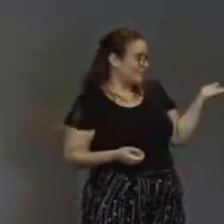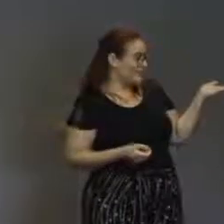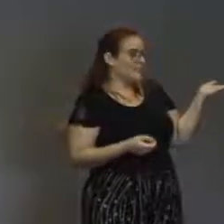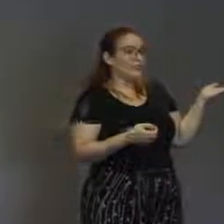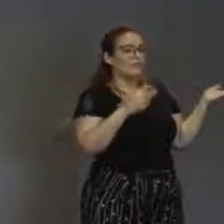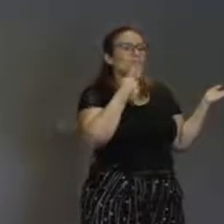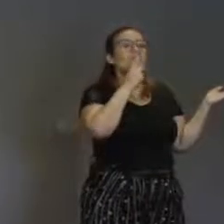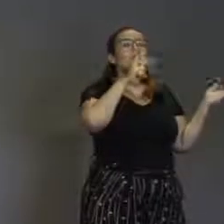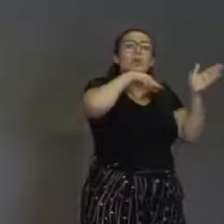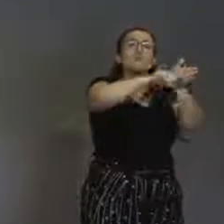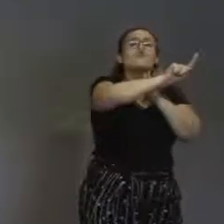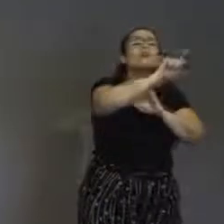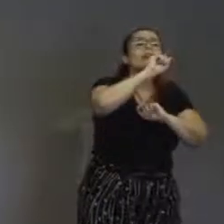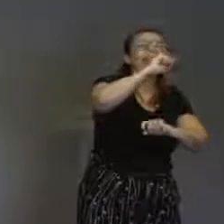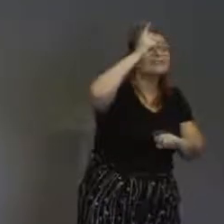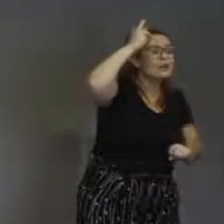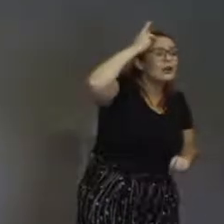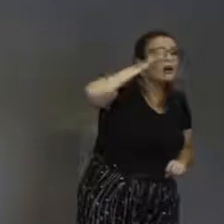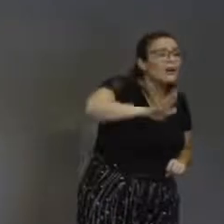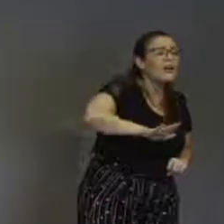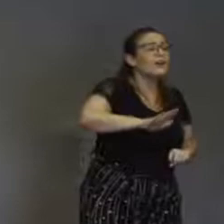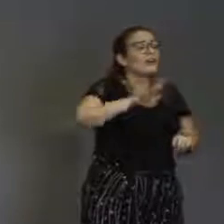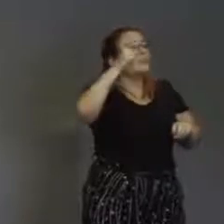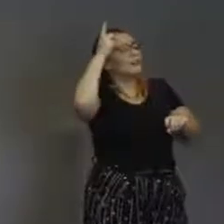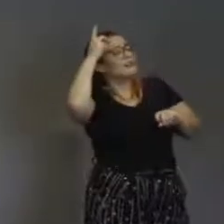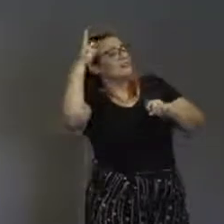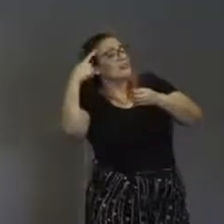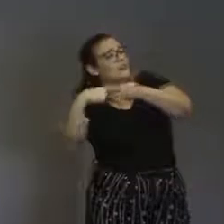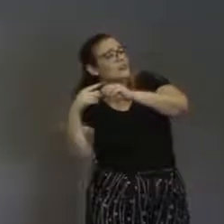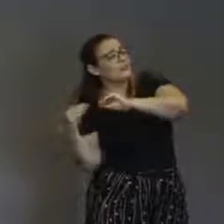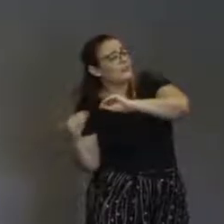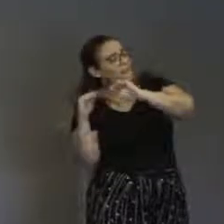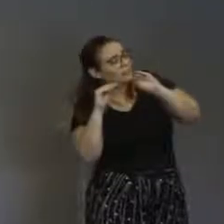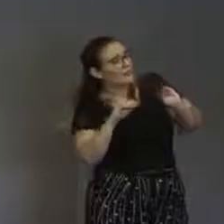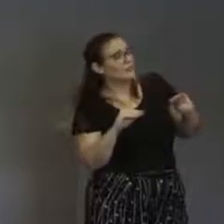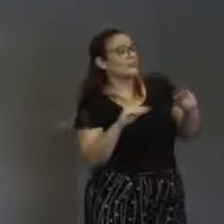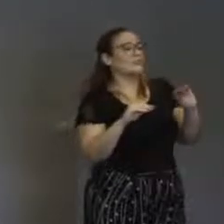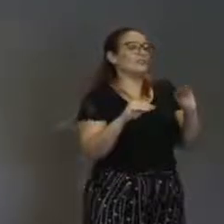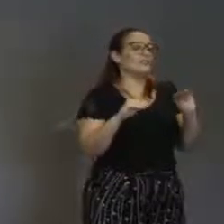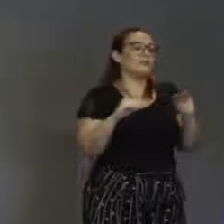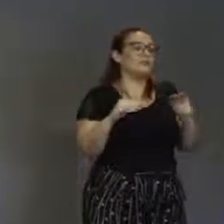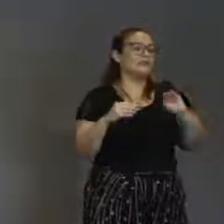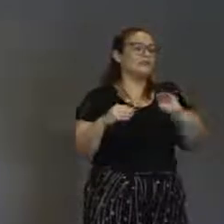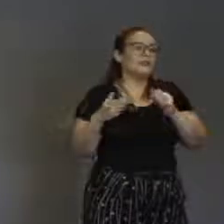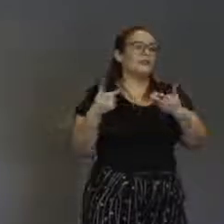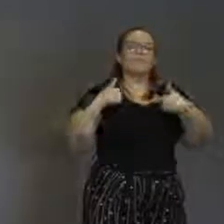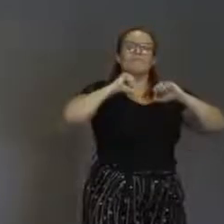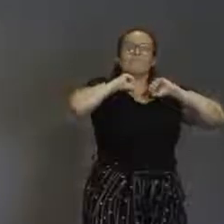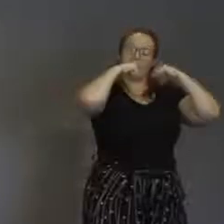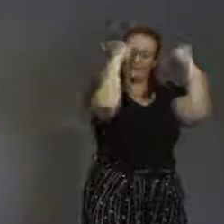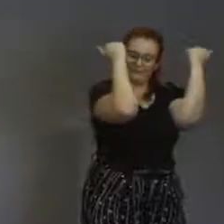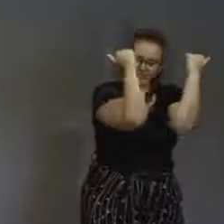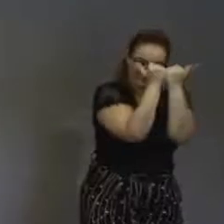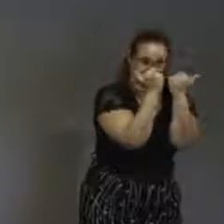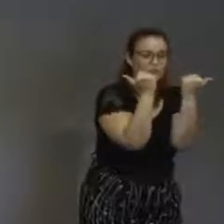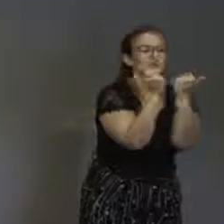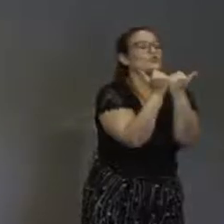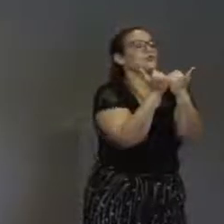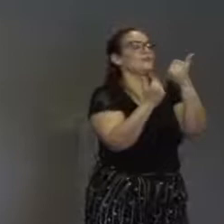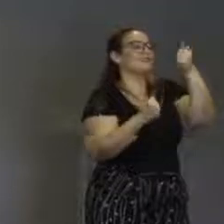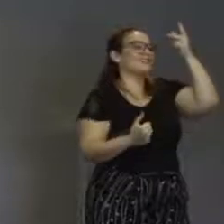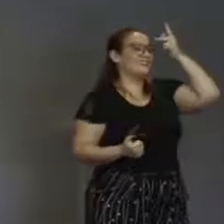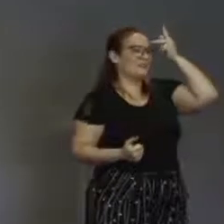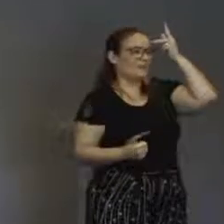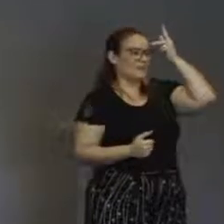quem mora em São Paulo, quem mora na região metropolitana, quem vem de outros espaços. Eu sou uma guerrida defensora de São Paulo, né? Eu acho que a